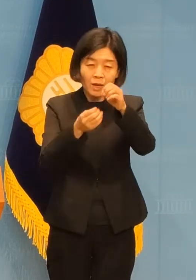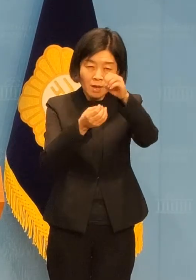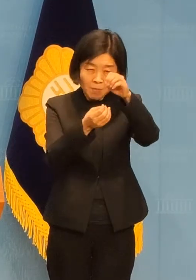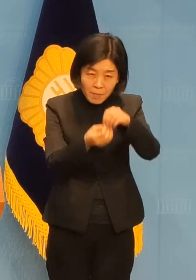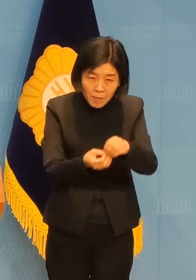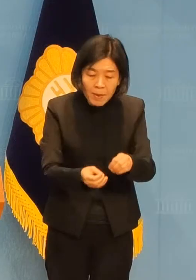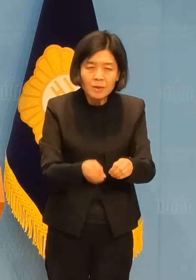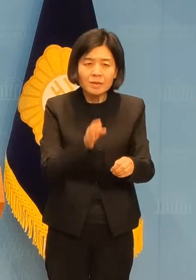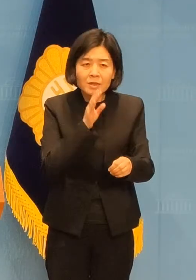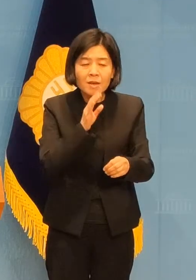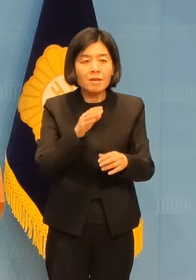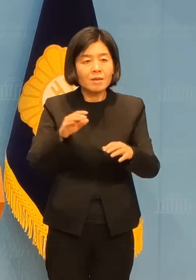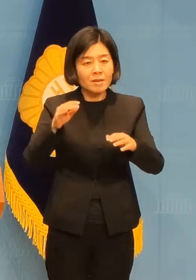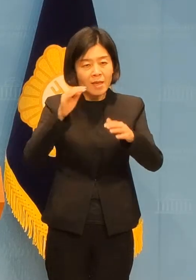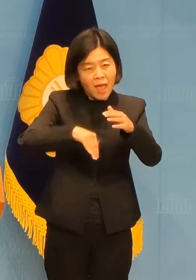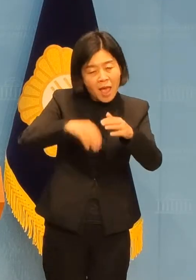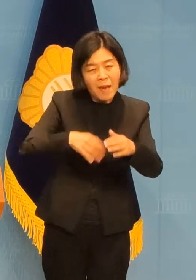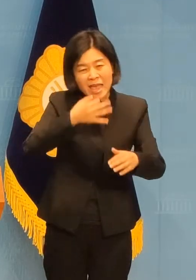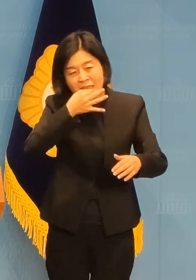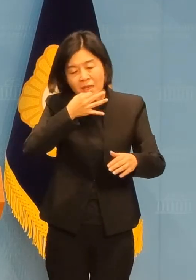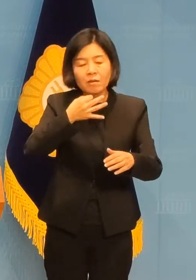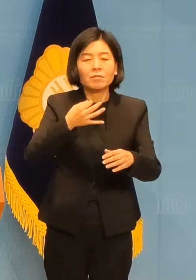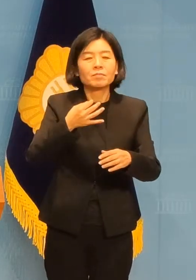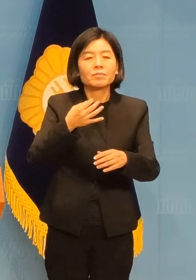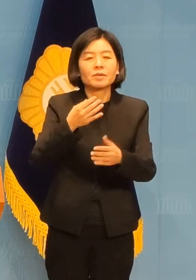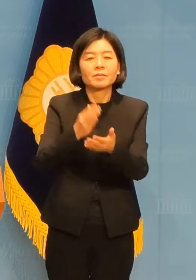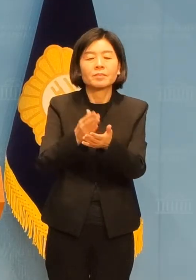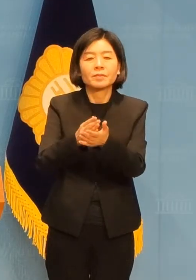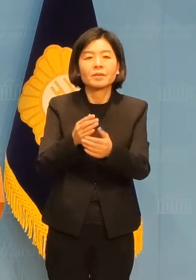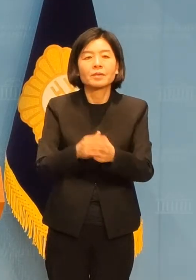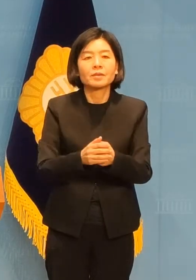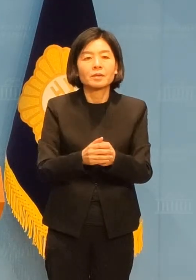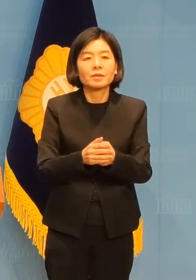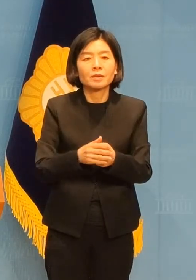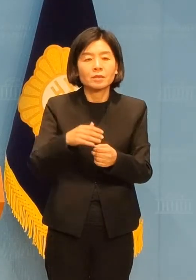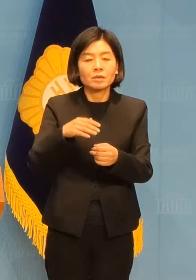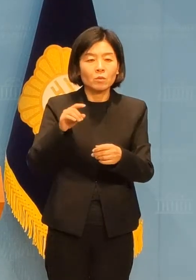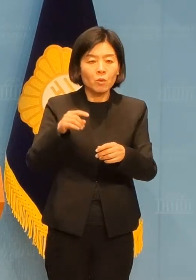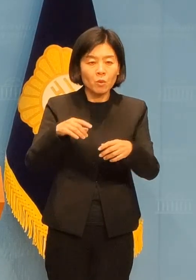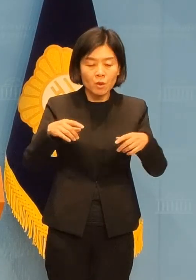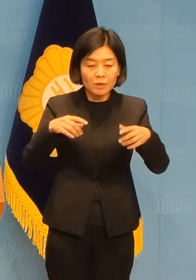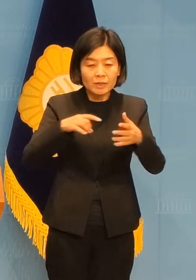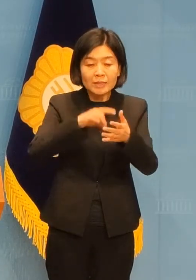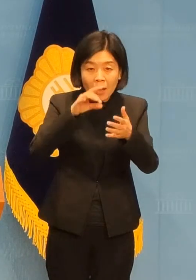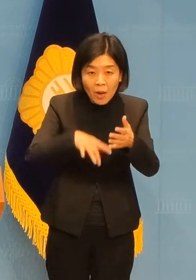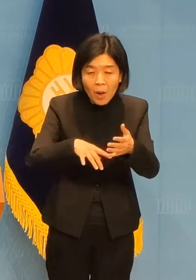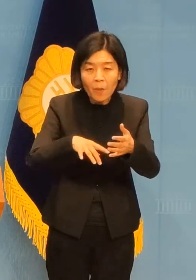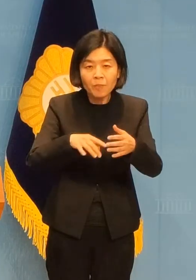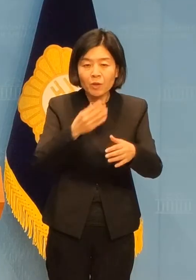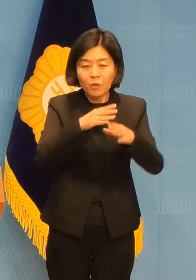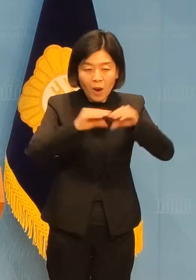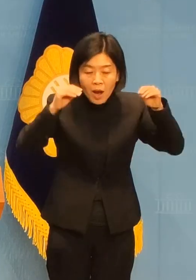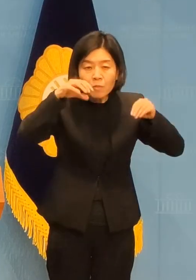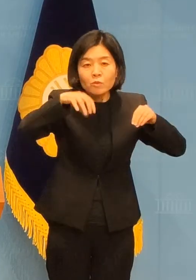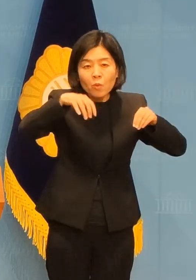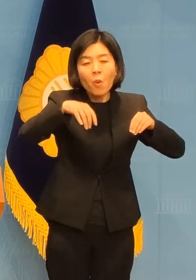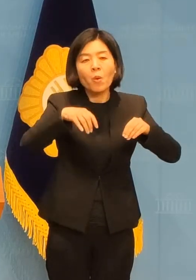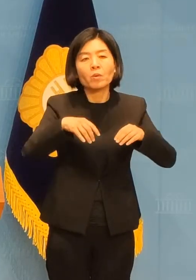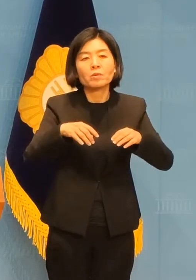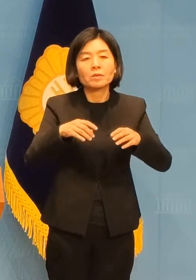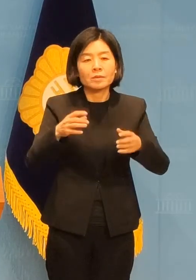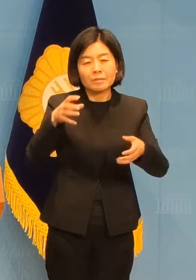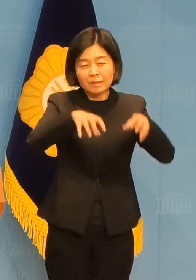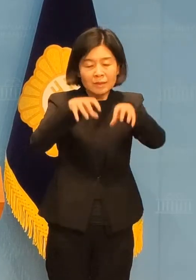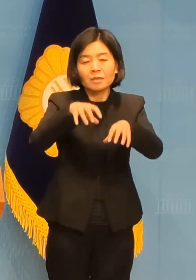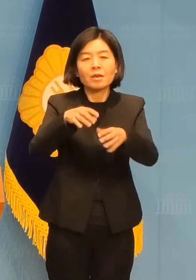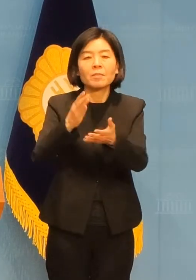마라. 또한 광화문 광장 감사의 정원 사업을 전면 중단하라. 광화문은 민주주의와 한글,